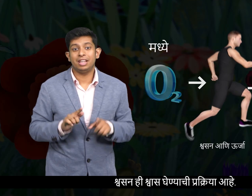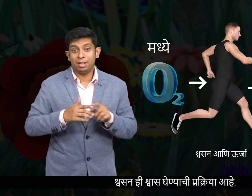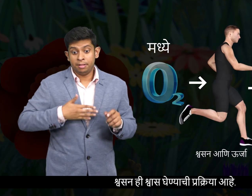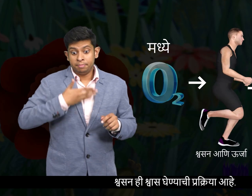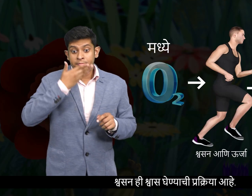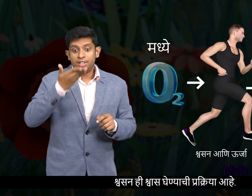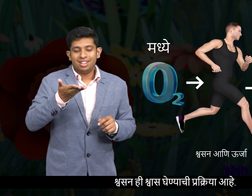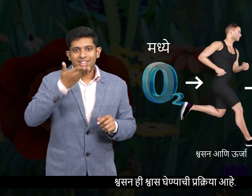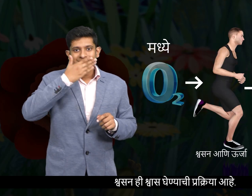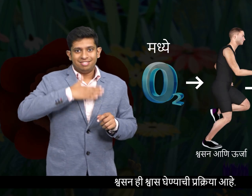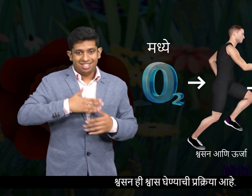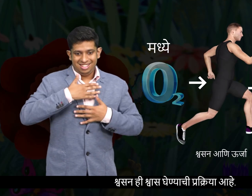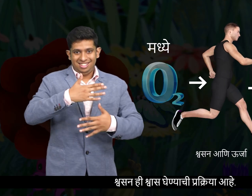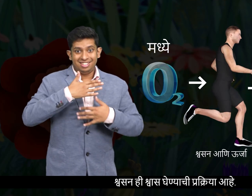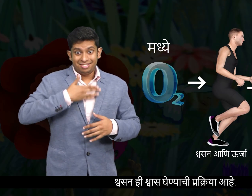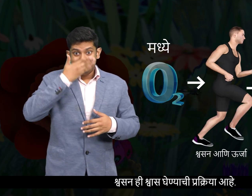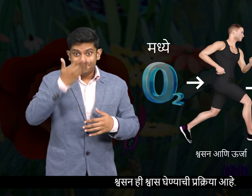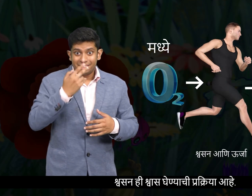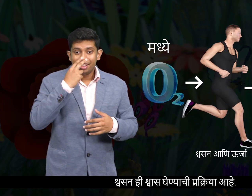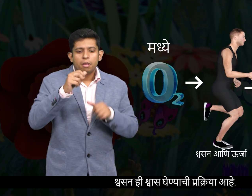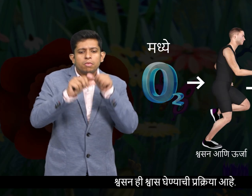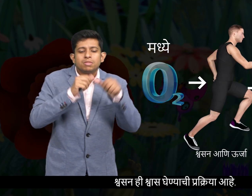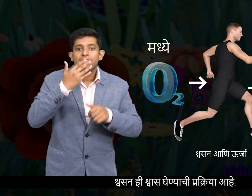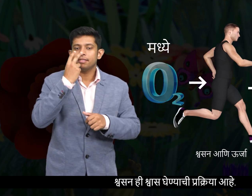श्वसन ही श्वास घेण्याची प्रक्रिया आहे.